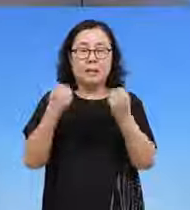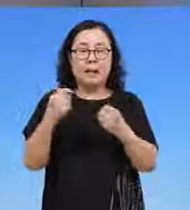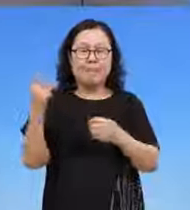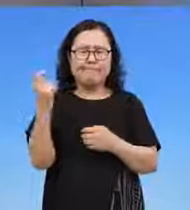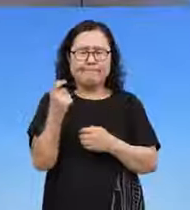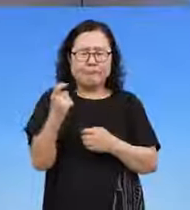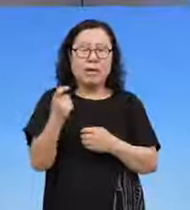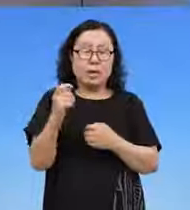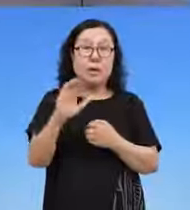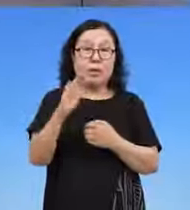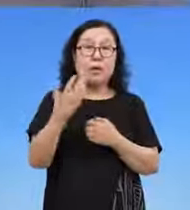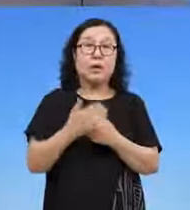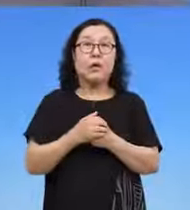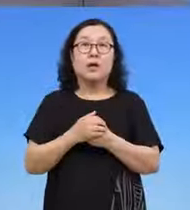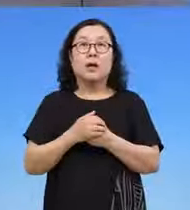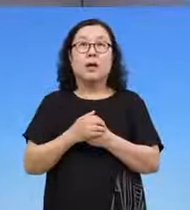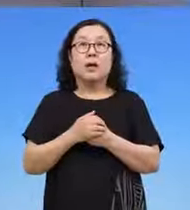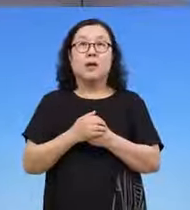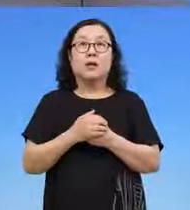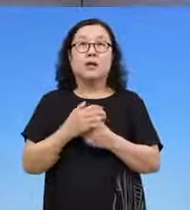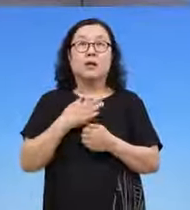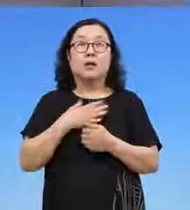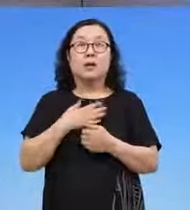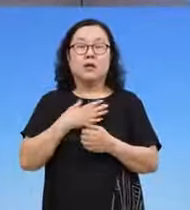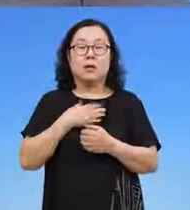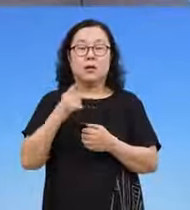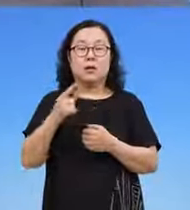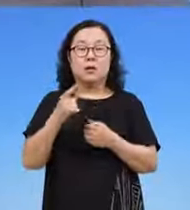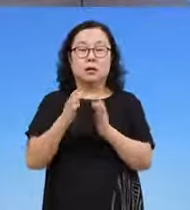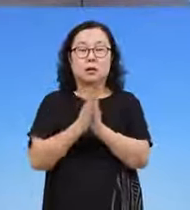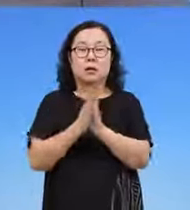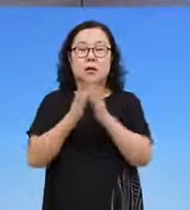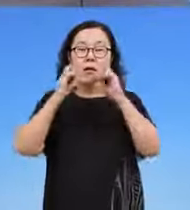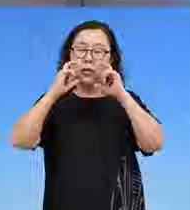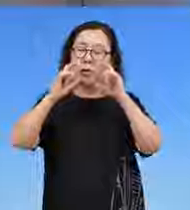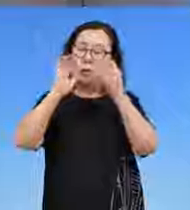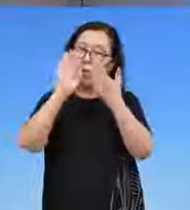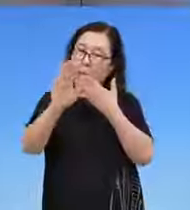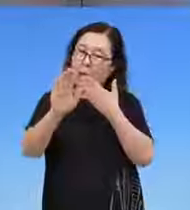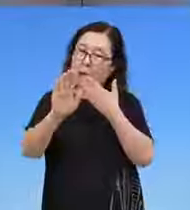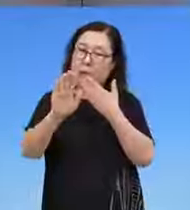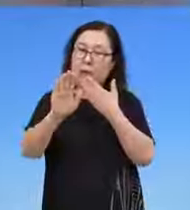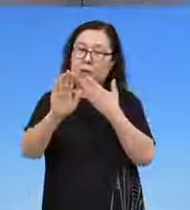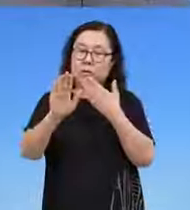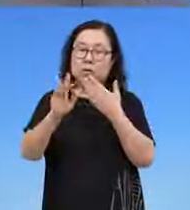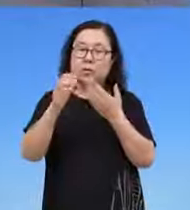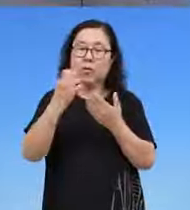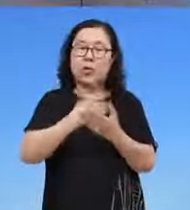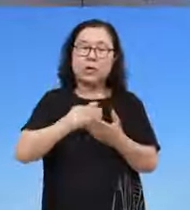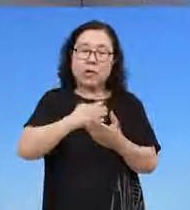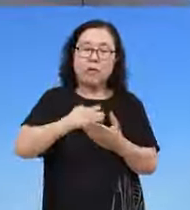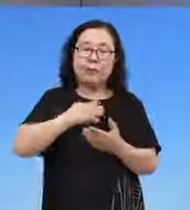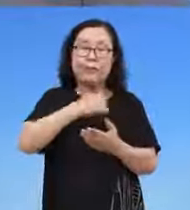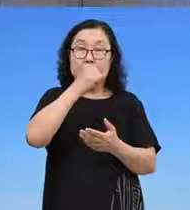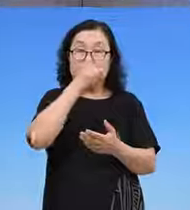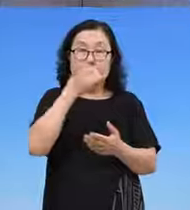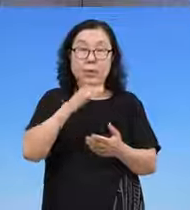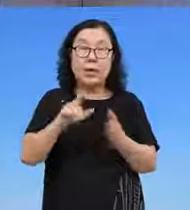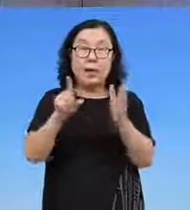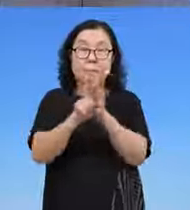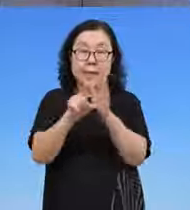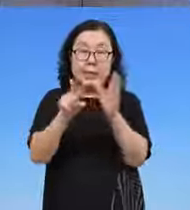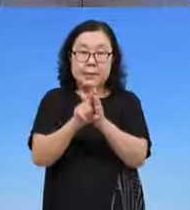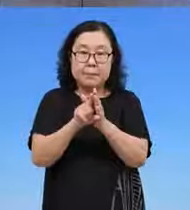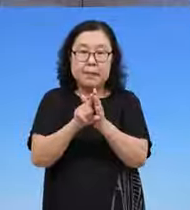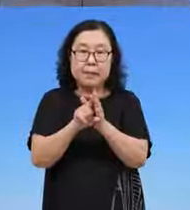되는 일을 그냥 자다가 일어나가지고 선포했다고 할 때는 아무 생각이 안 났는데요, 다시 이제 믿음이 작동되고 나니까 세상에